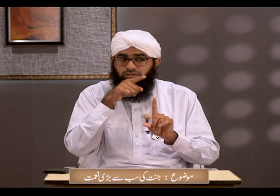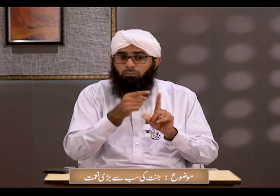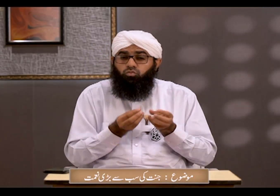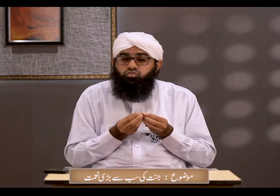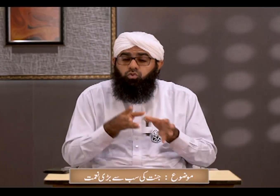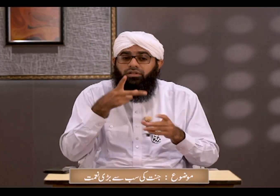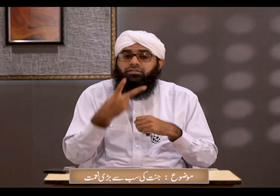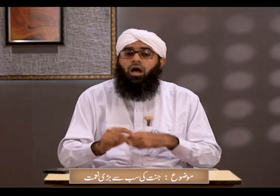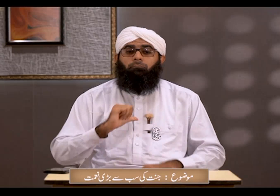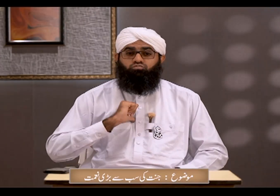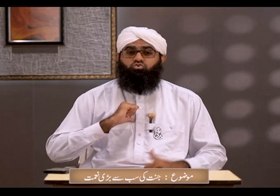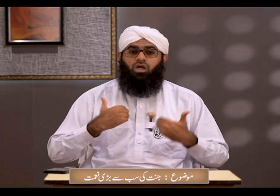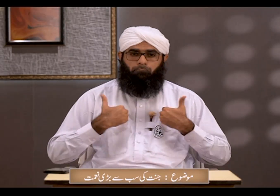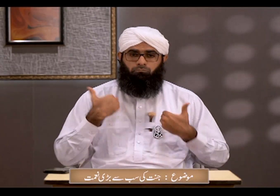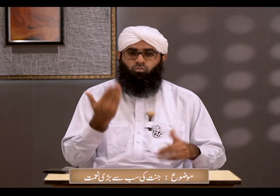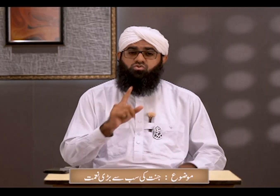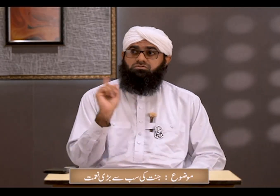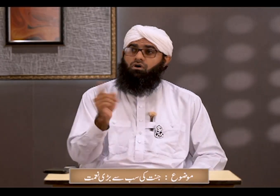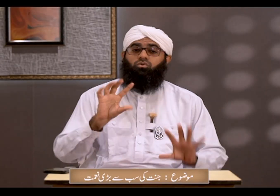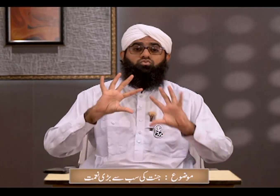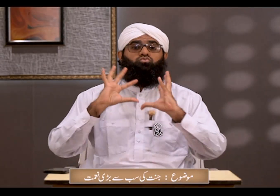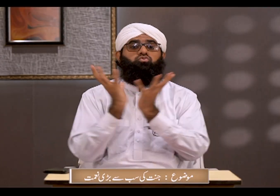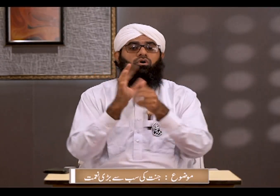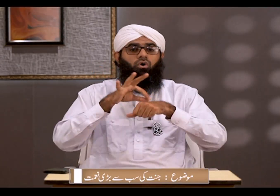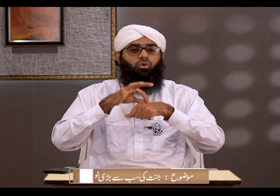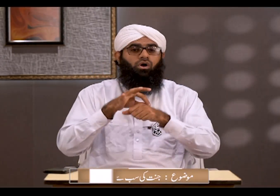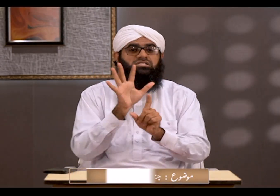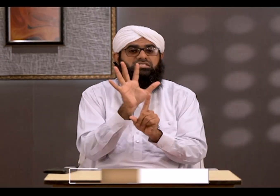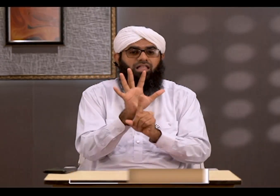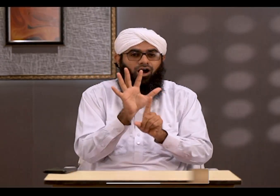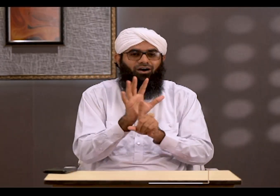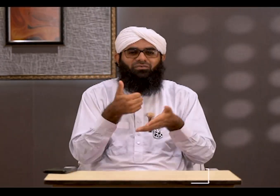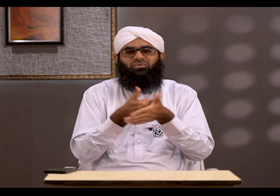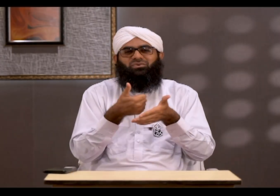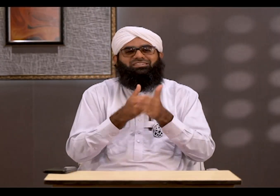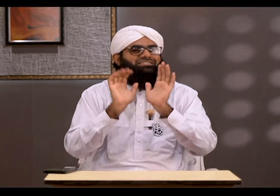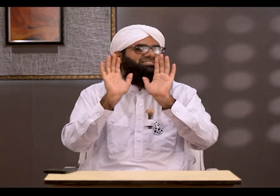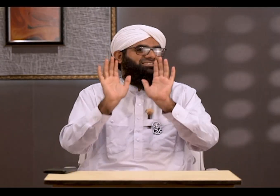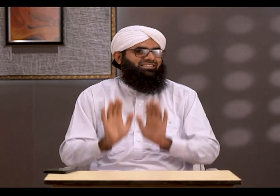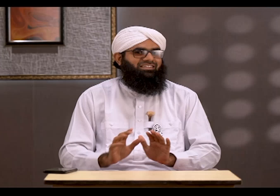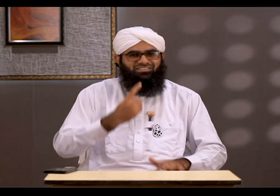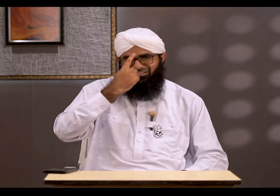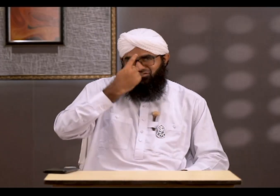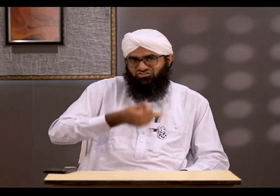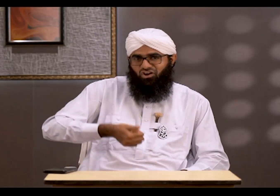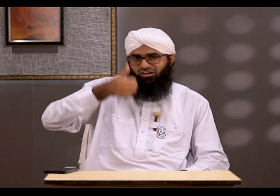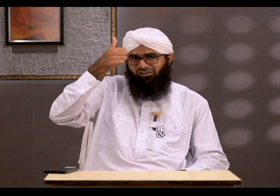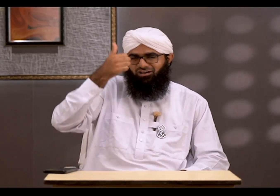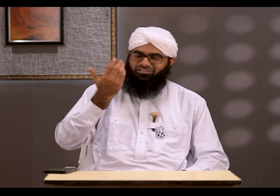کہ مجھے اپنی اور ساری دنیا کے لوگوں کی اصلاح کی کوشش کرنی ہے انشاءاللہ عز و